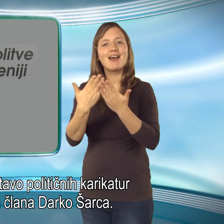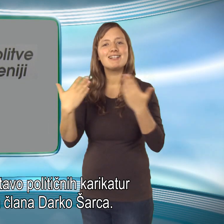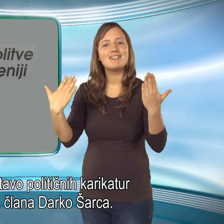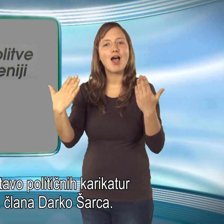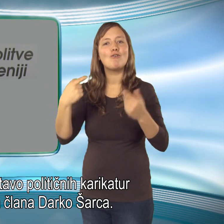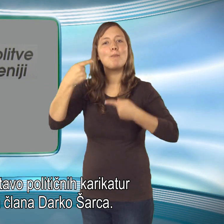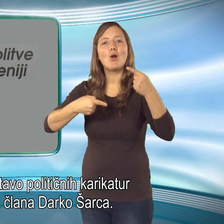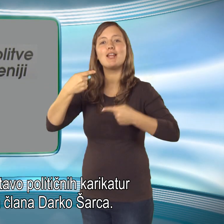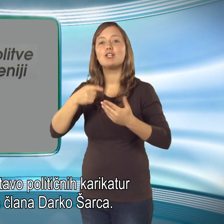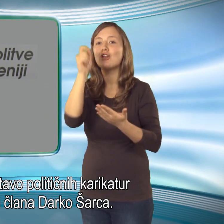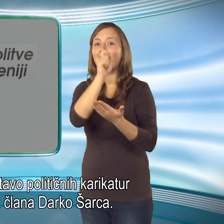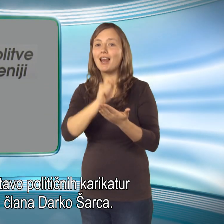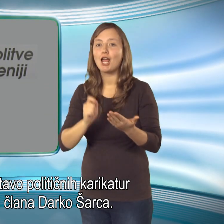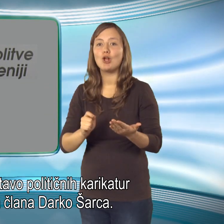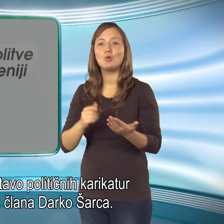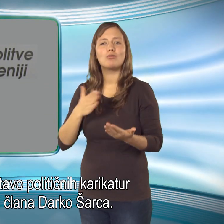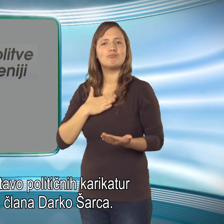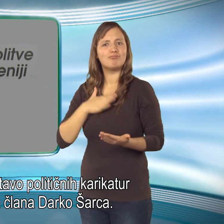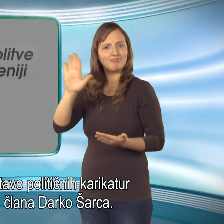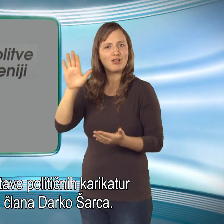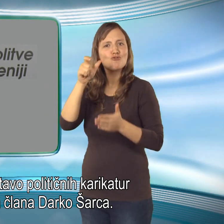svojega člana Darka Šarca.